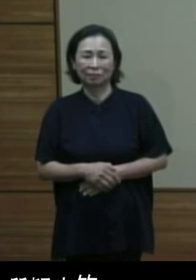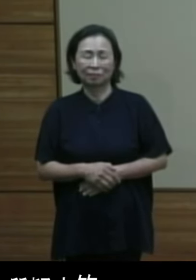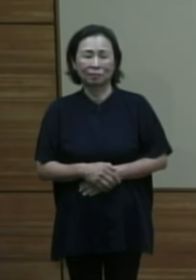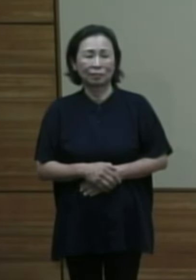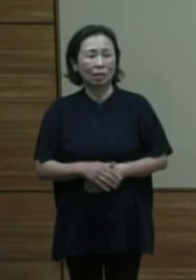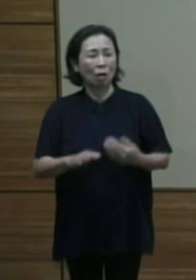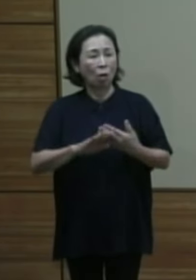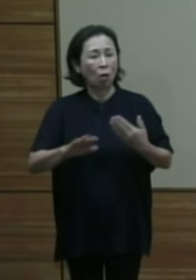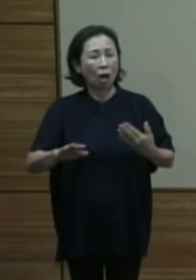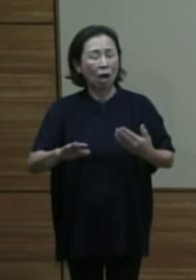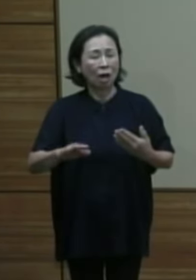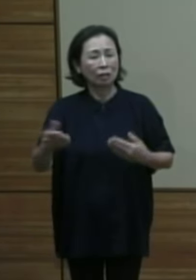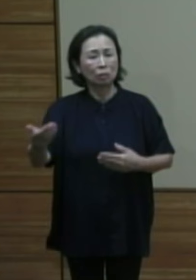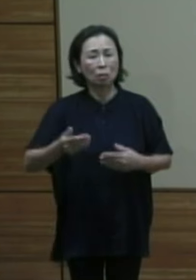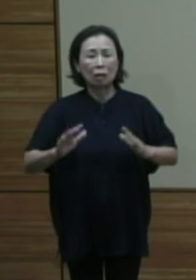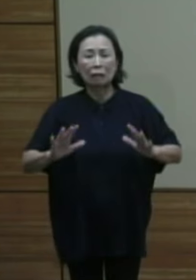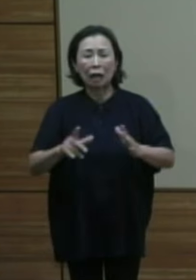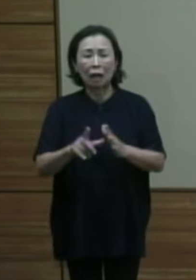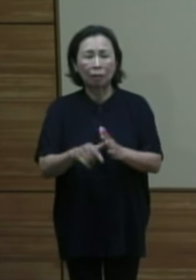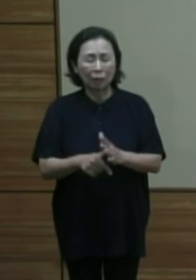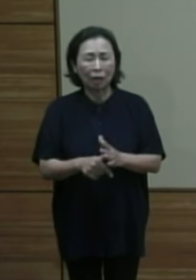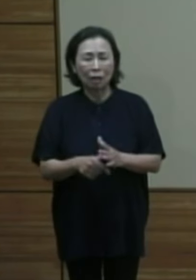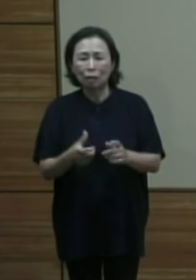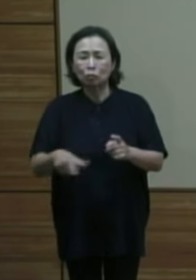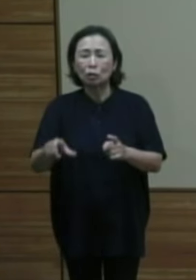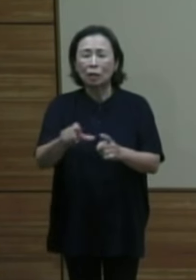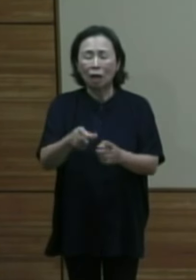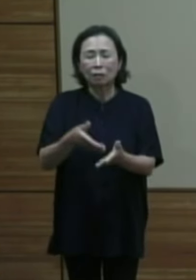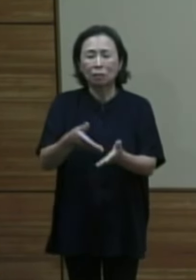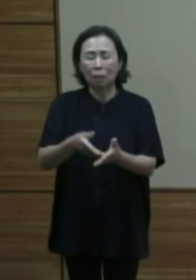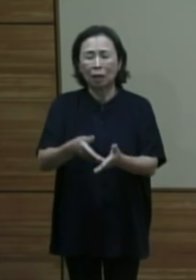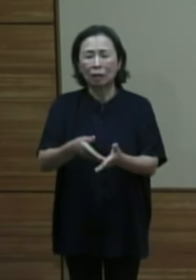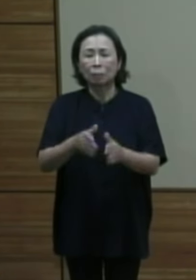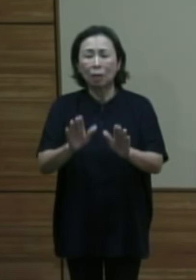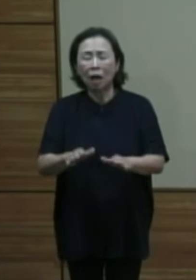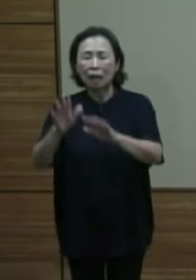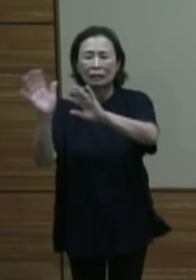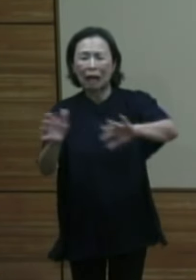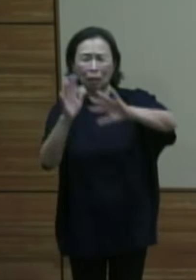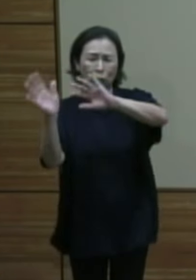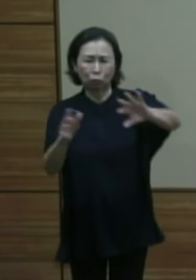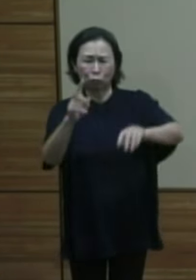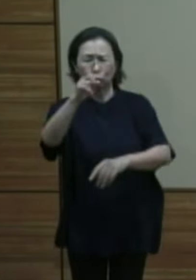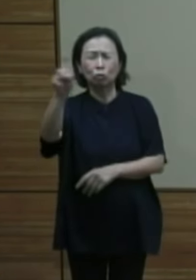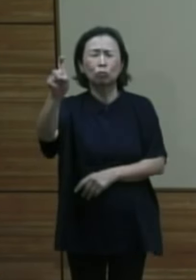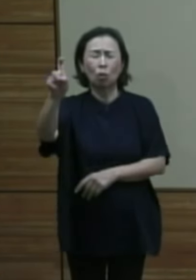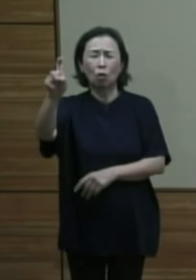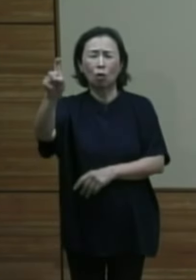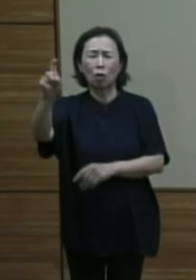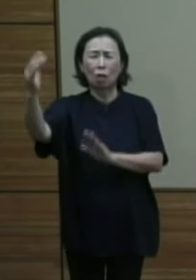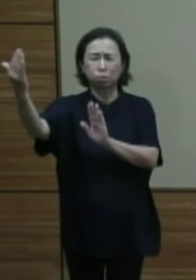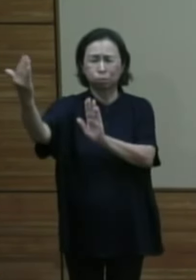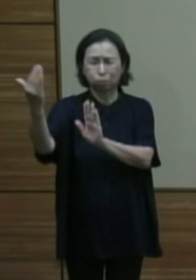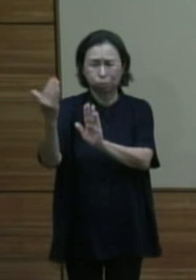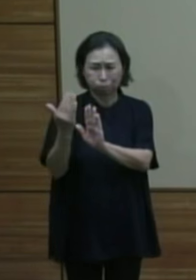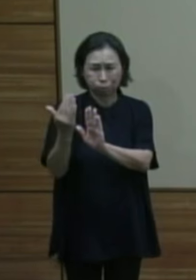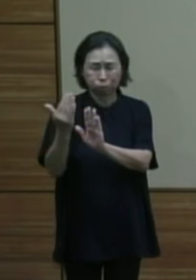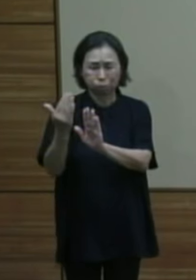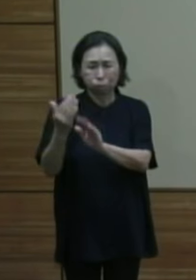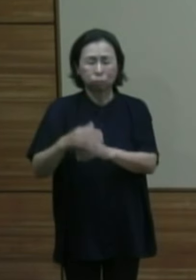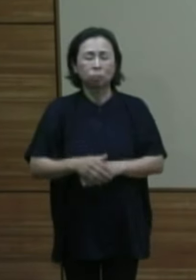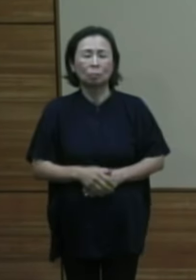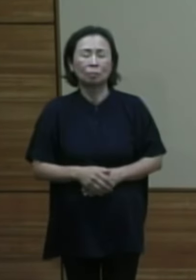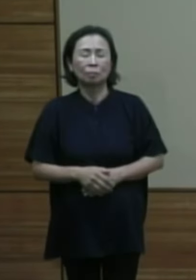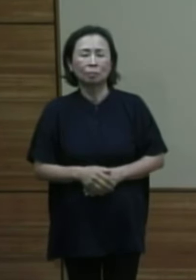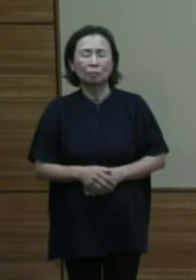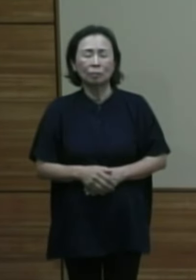あとご質問がなければですね、追加で台風10号が、来ております。少し西側によ